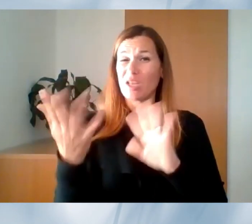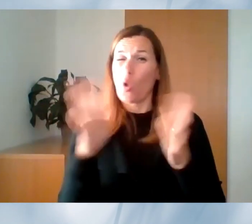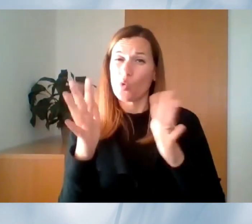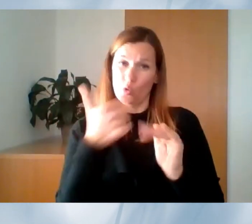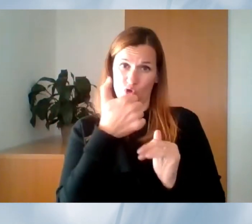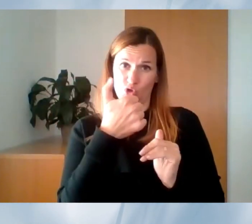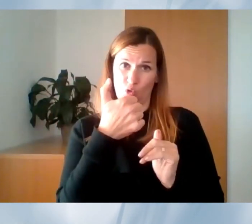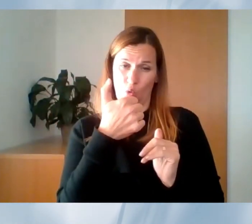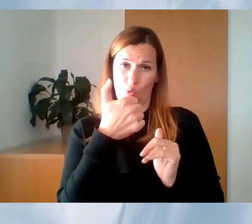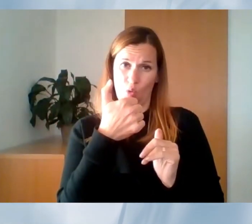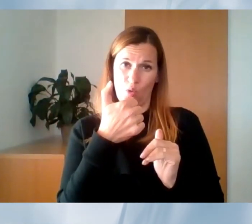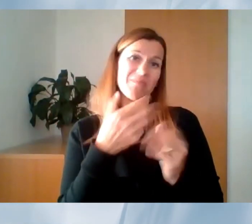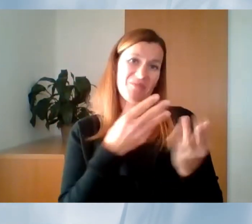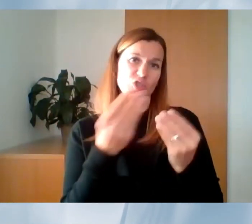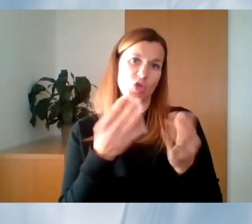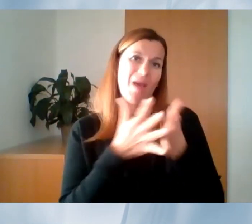okrog 100,